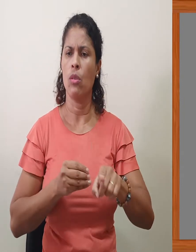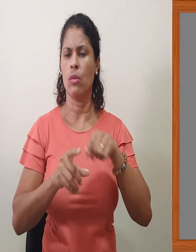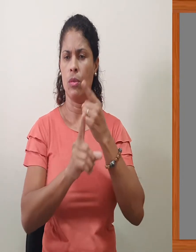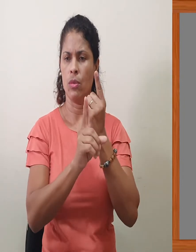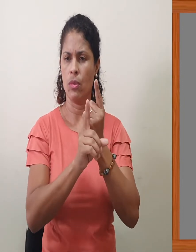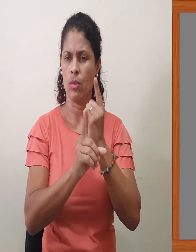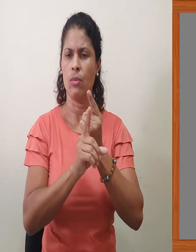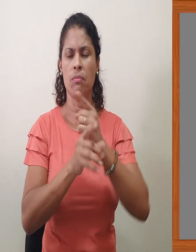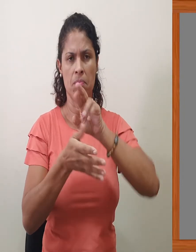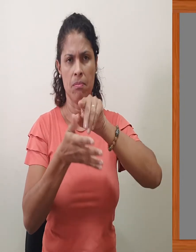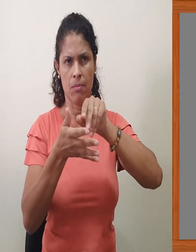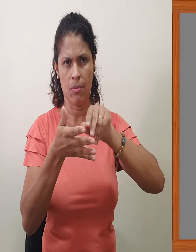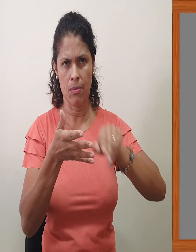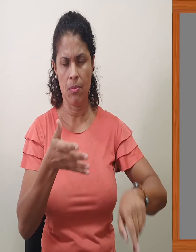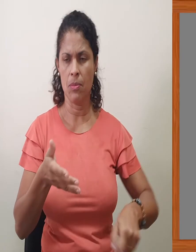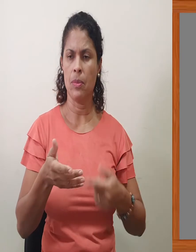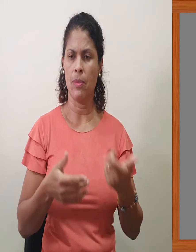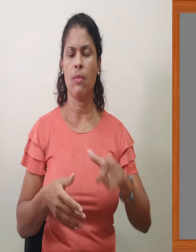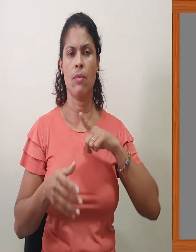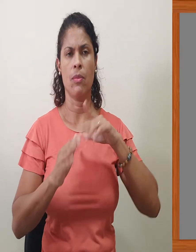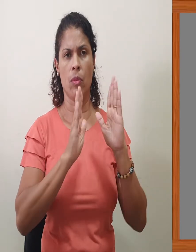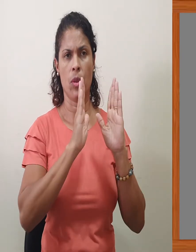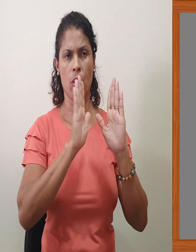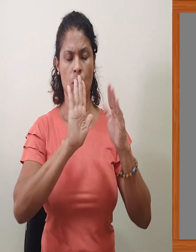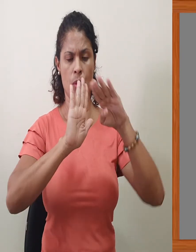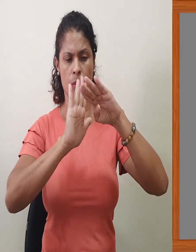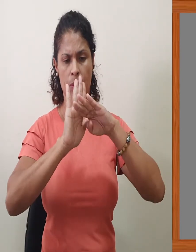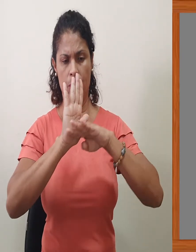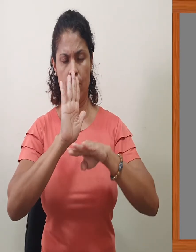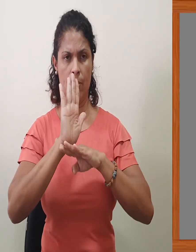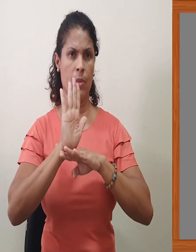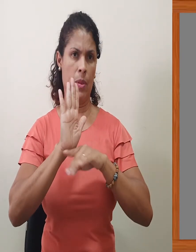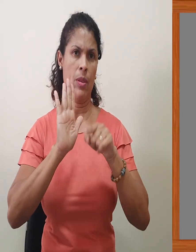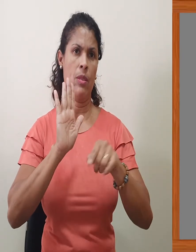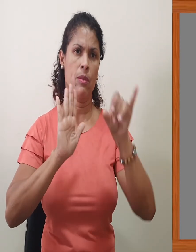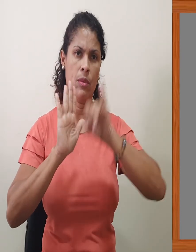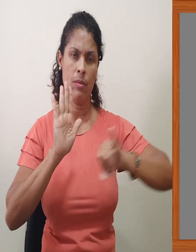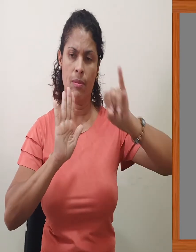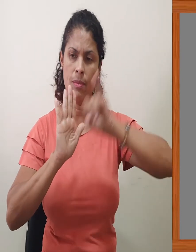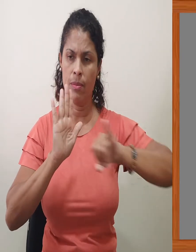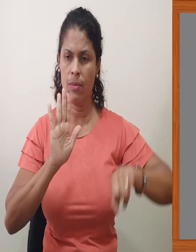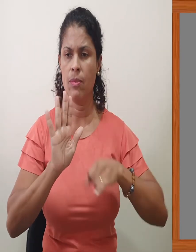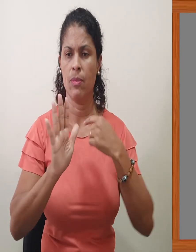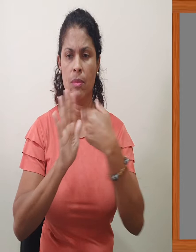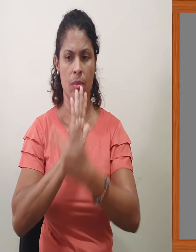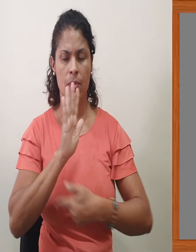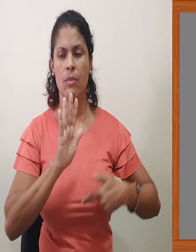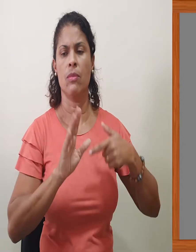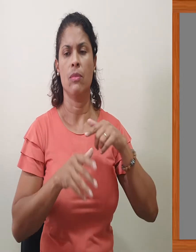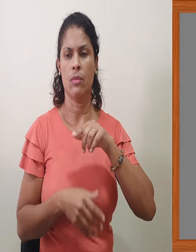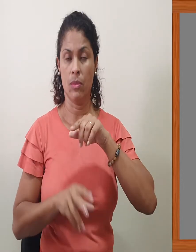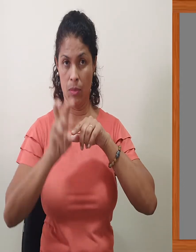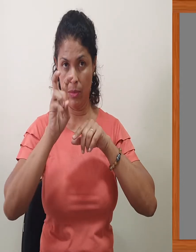ser considerado um carcinógeno completo, porque atua nas 3 fases da oncogênese.